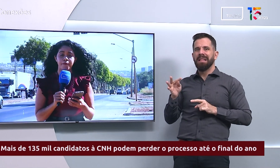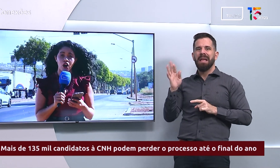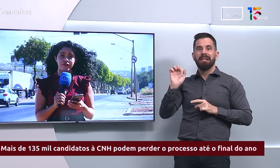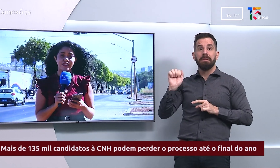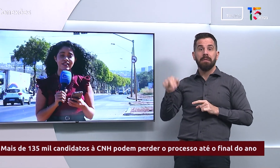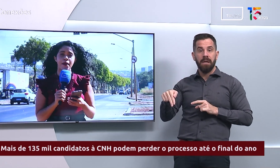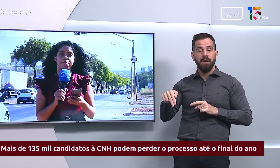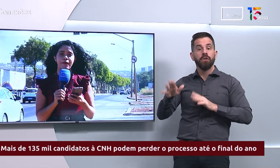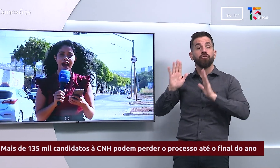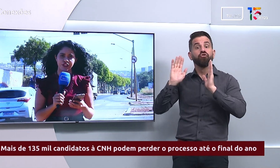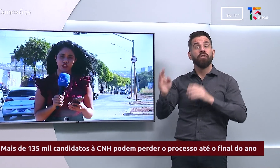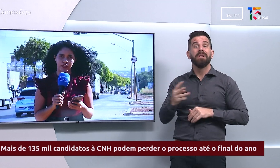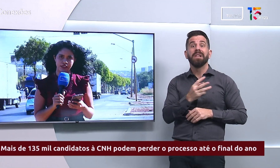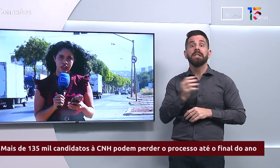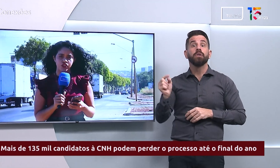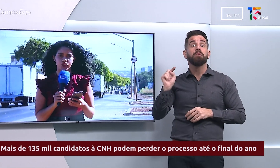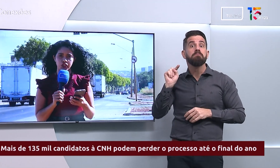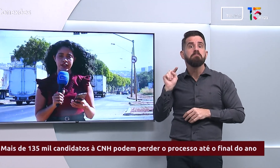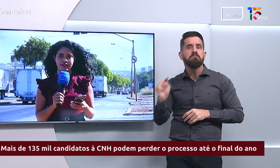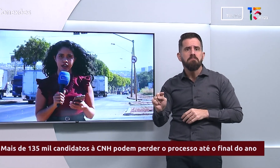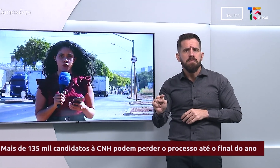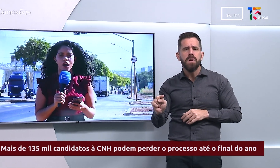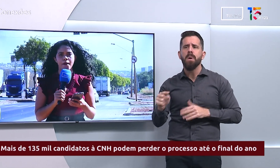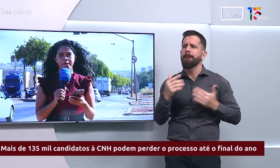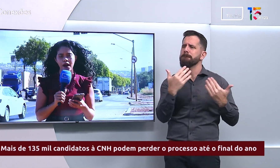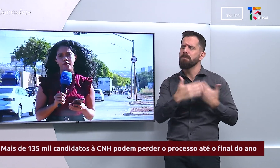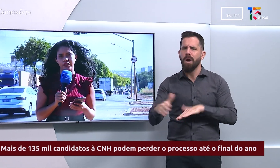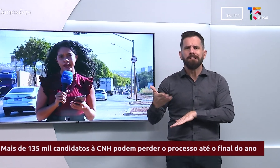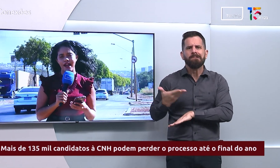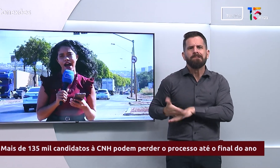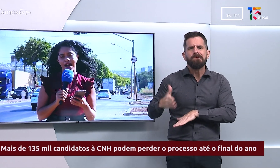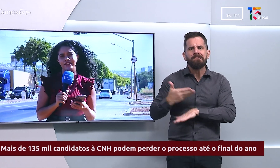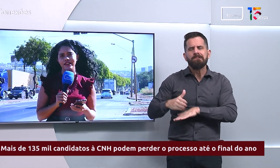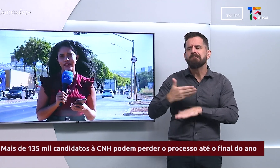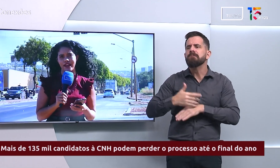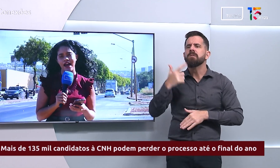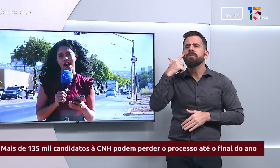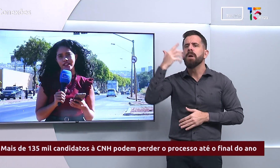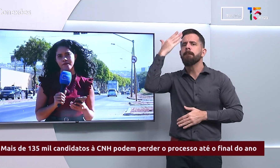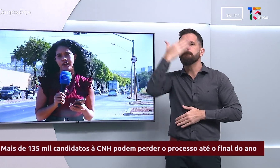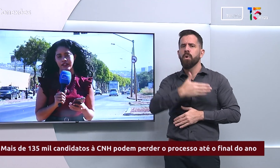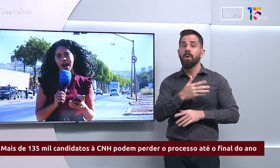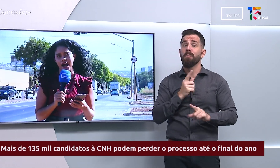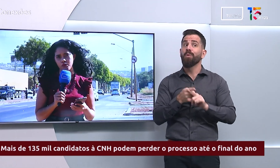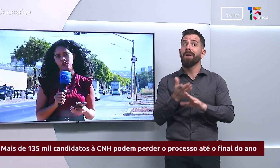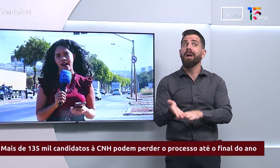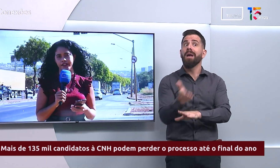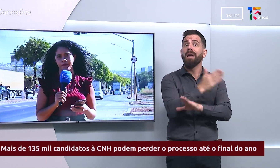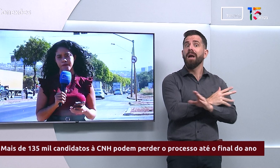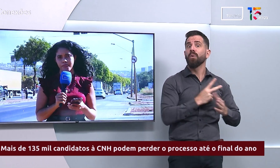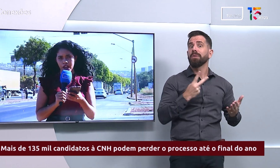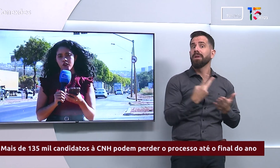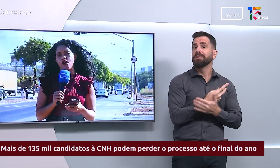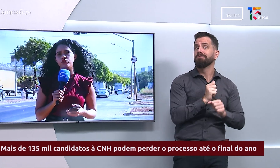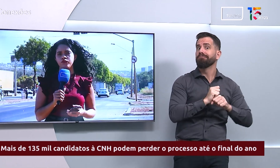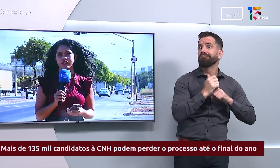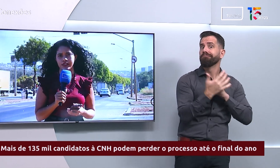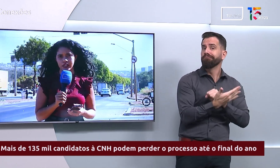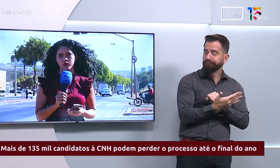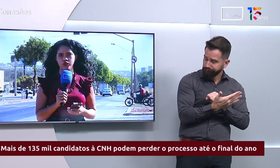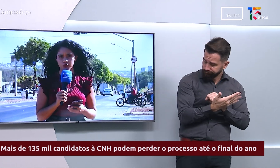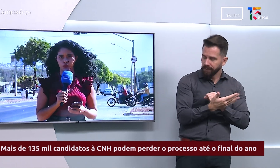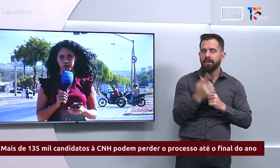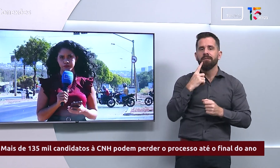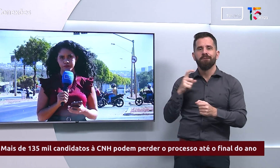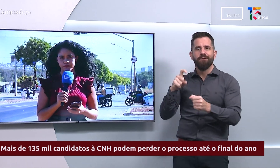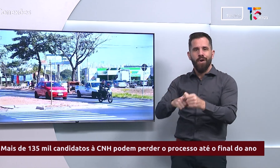mil provas práticas de direção para poder atender a demanda acumulada. Eu volto com vocês